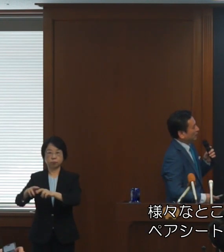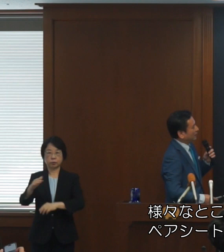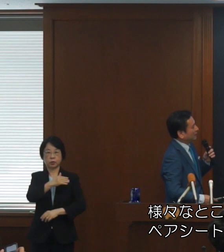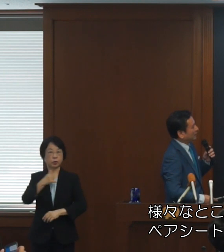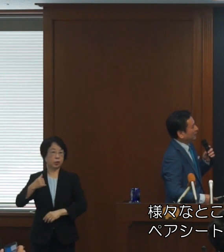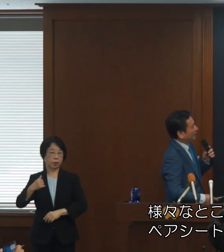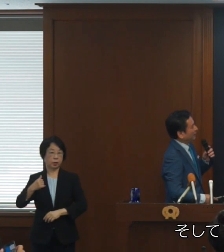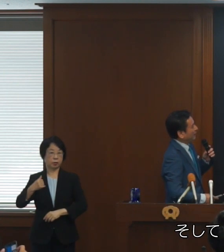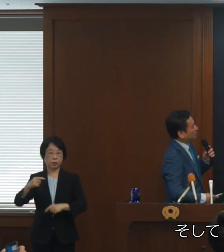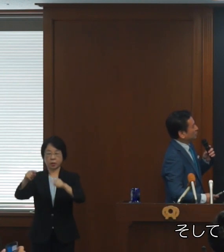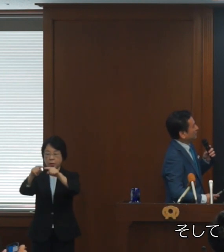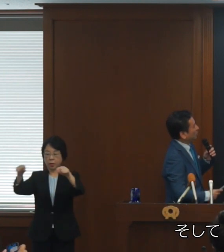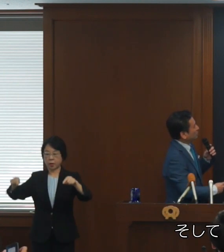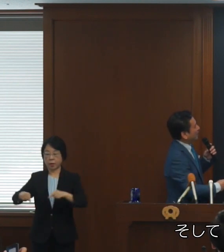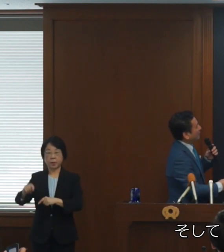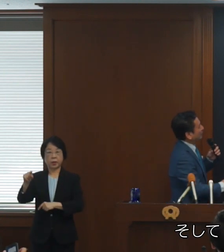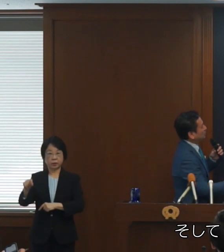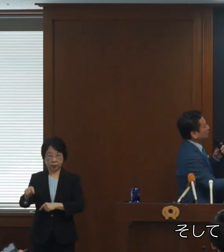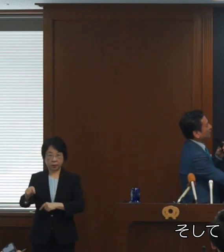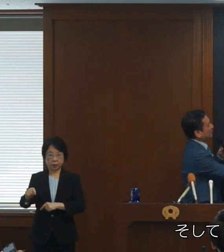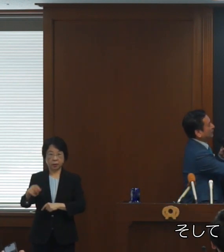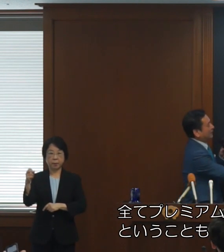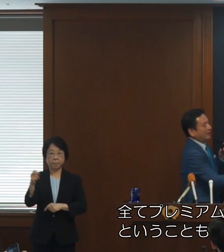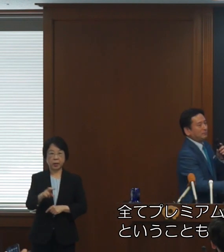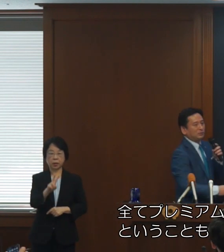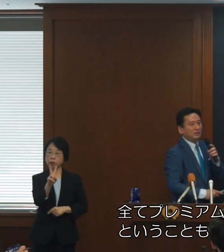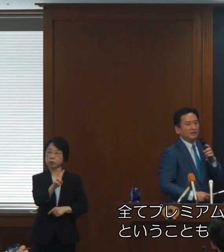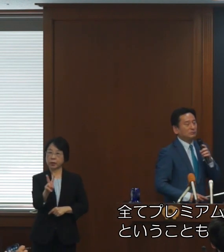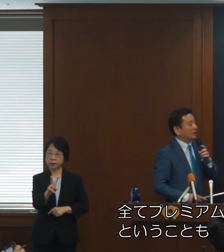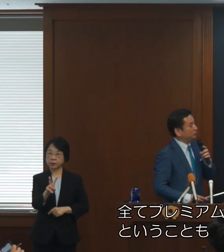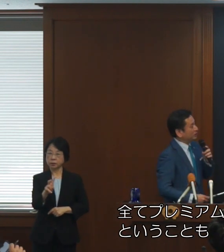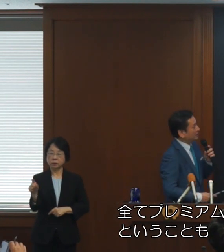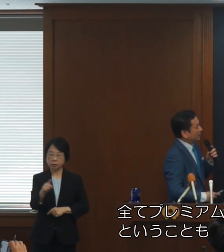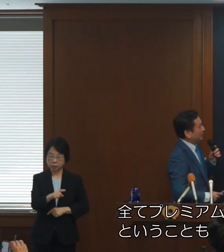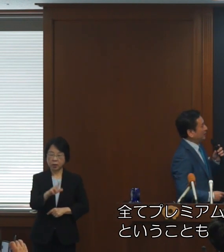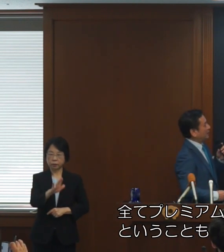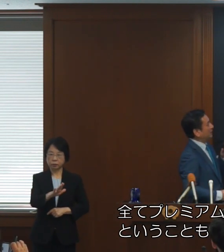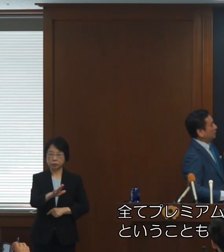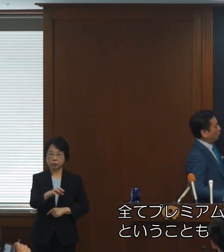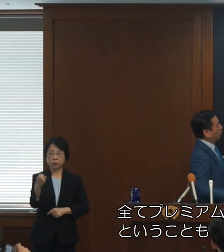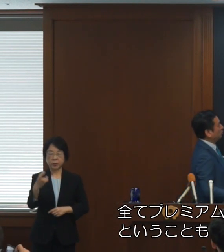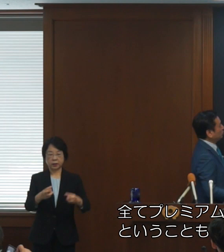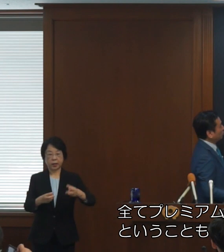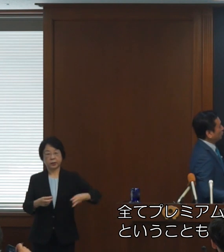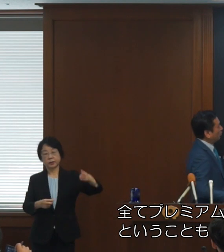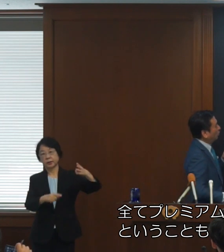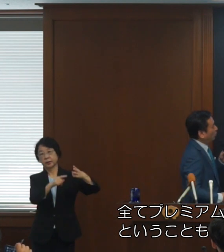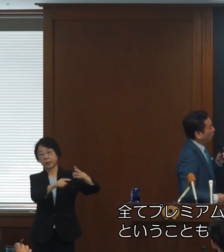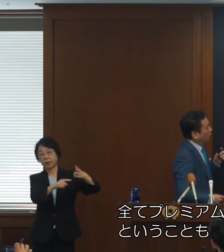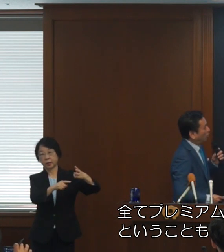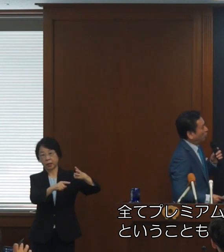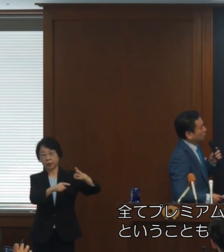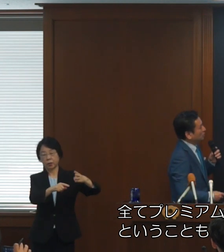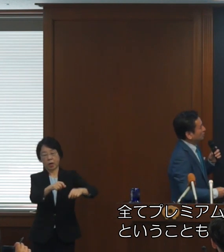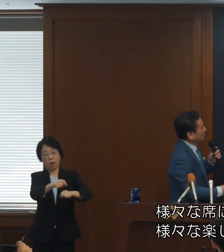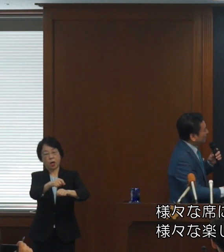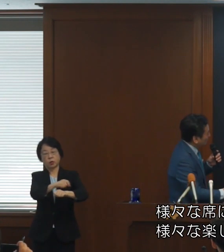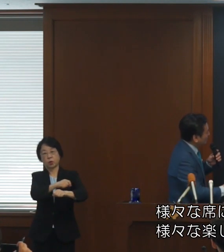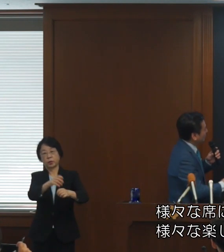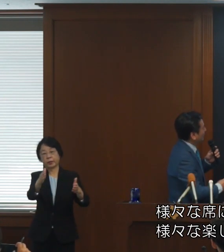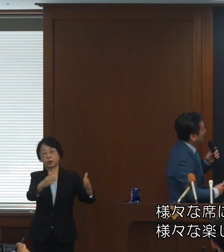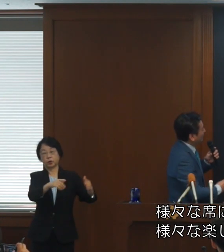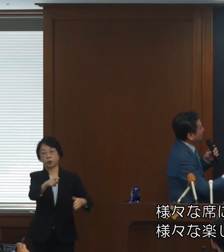ベアシートがあったりそしてこの3階部分は全てプレミアムラウンジになっていたりということも